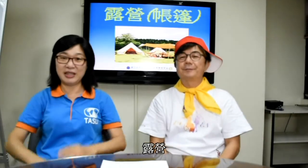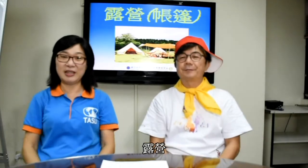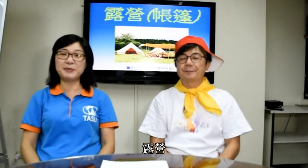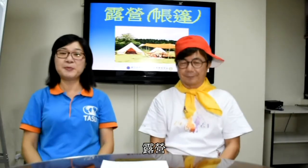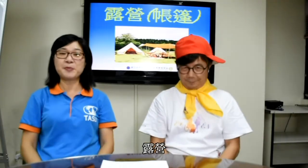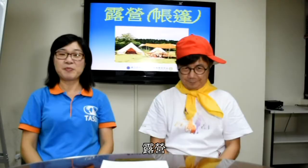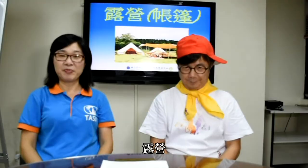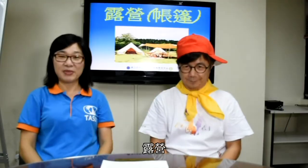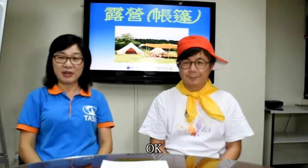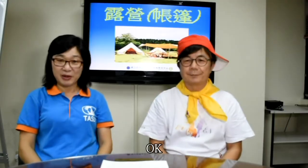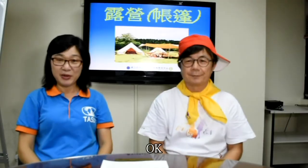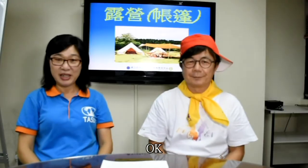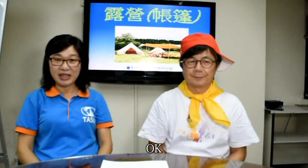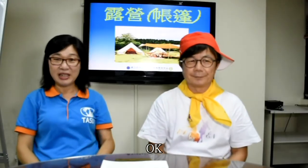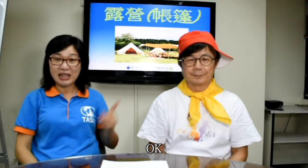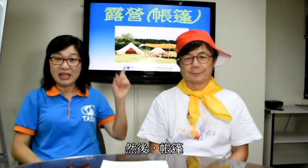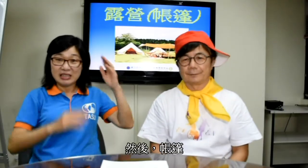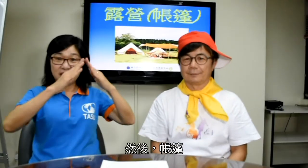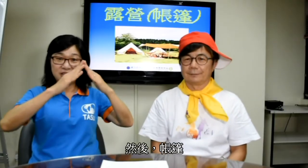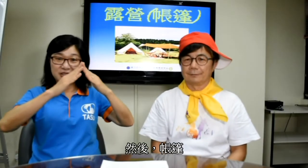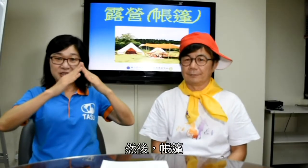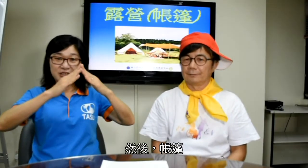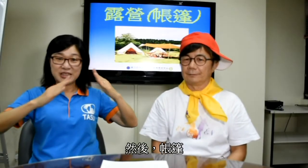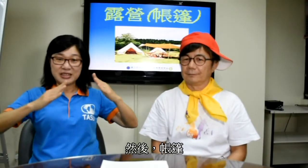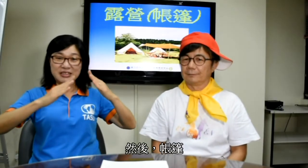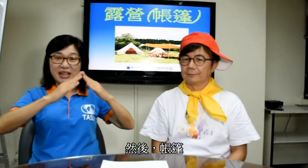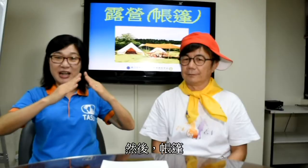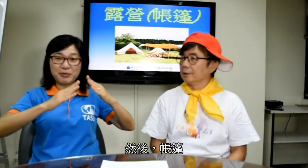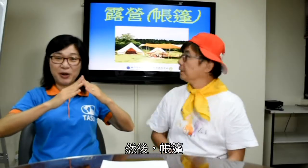露营 OK。 然后